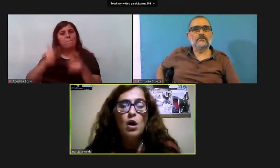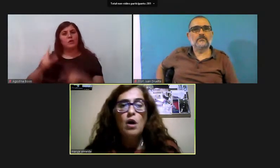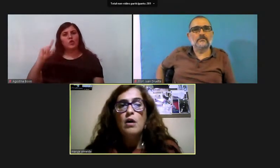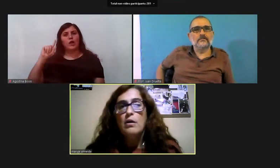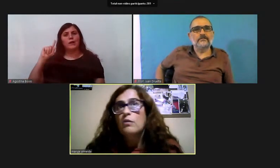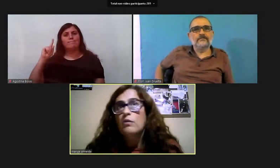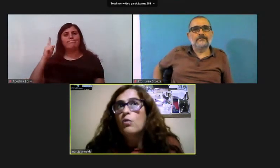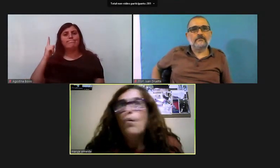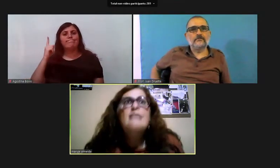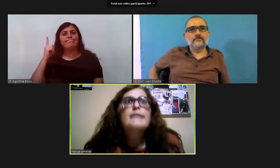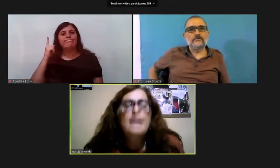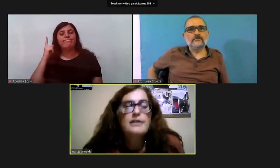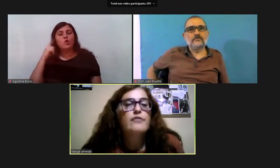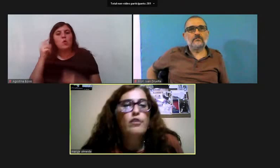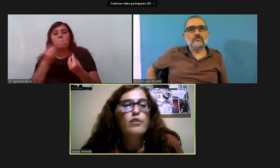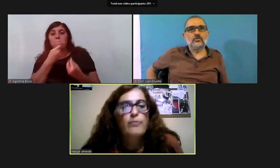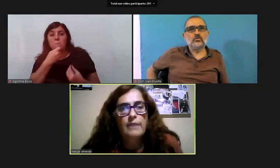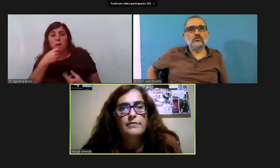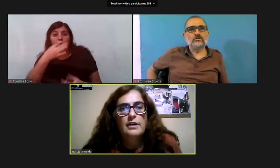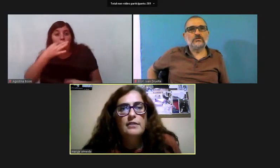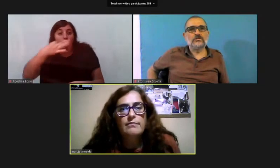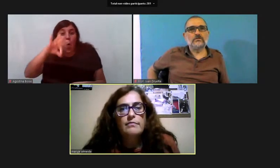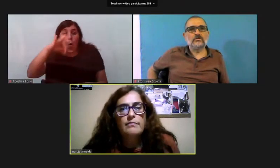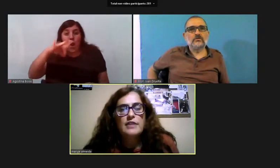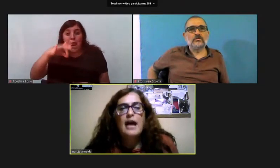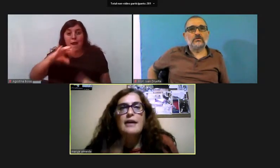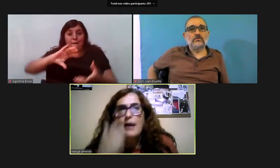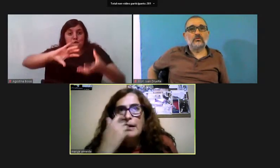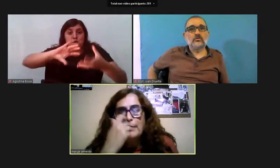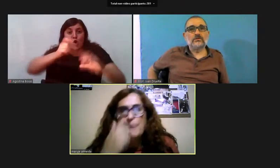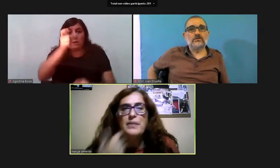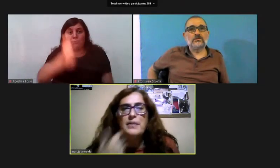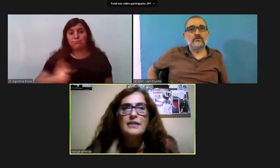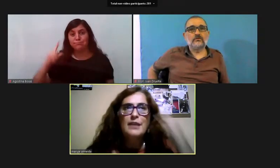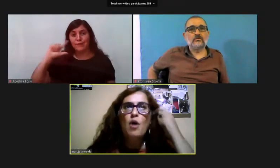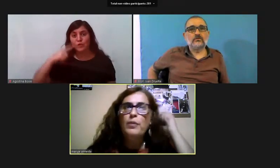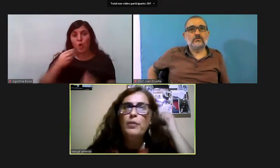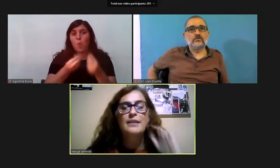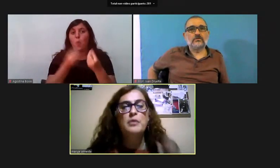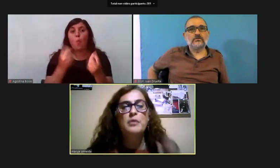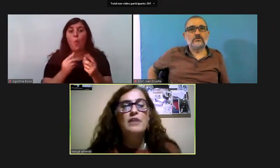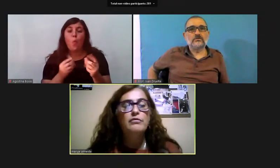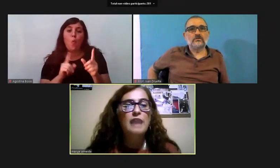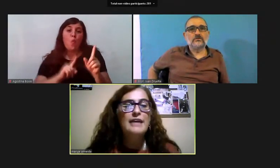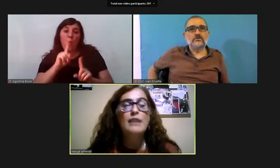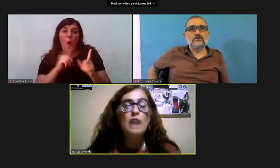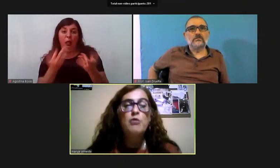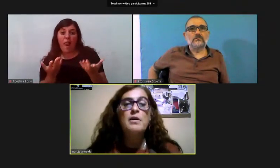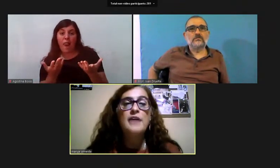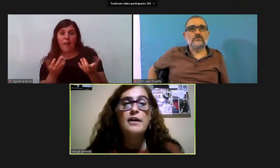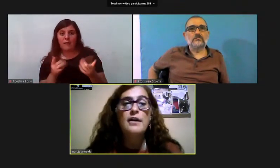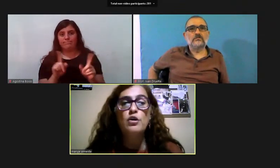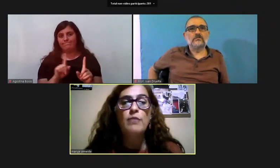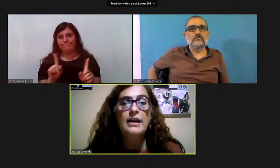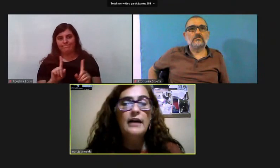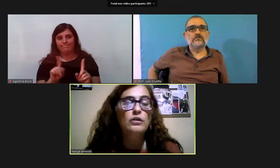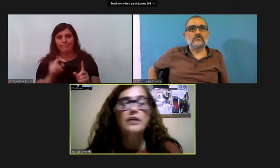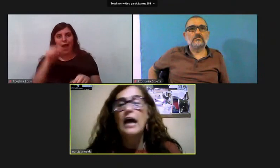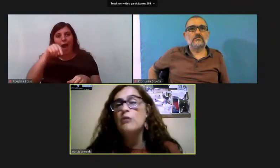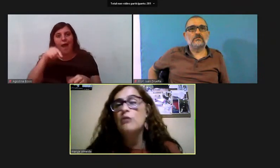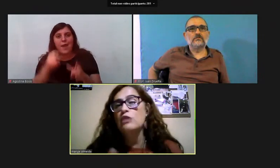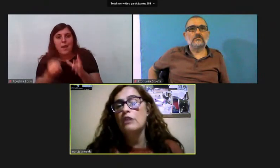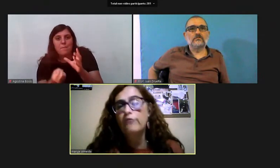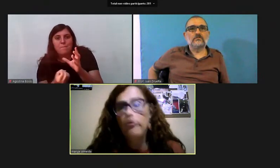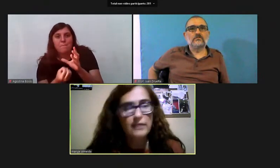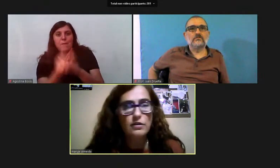sordo, ¿cuál sería esa forma? ¿Sí? Ya ahí empieza, digamos, a operar también una nueva idea de normalidad en donde